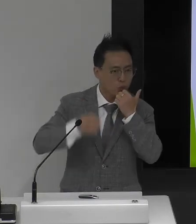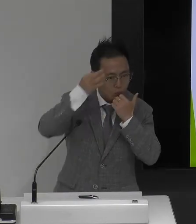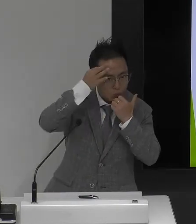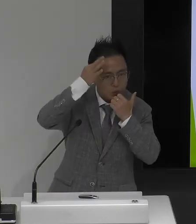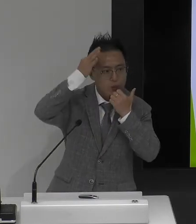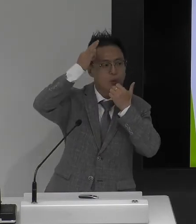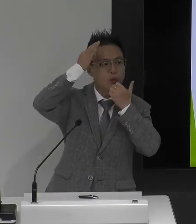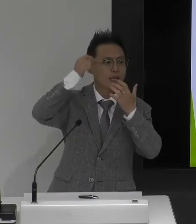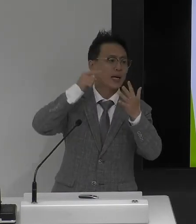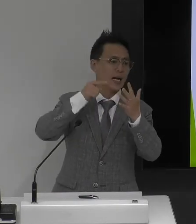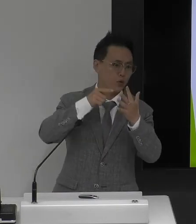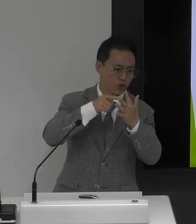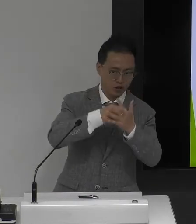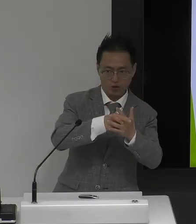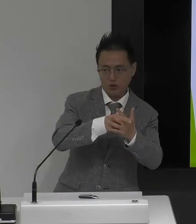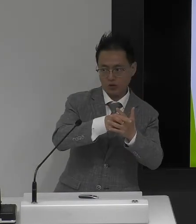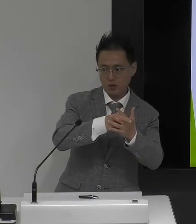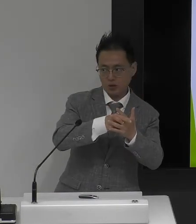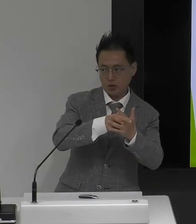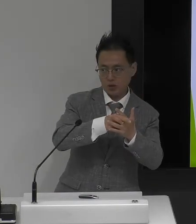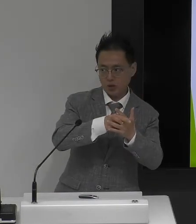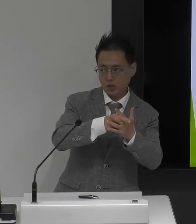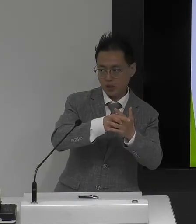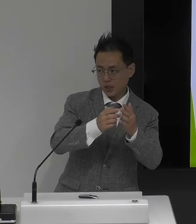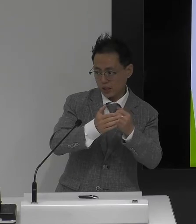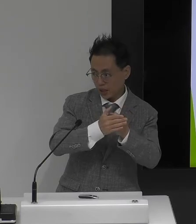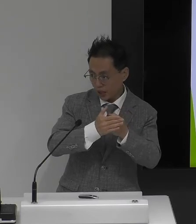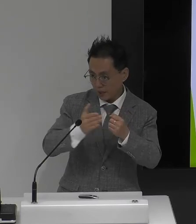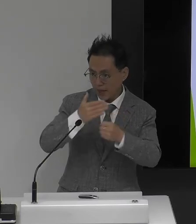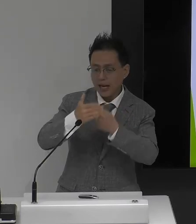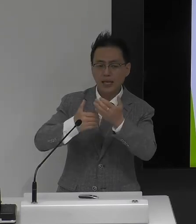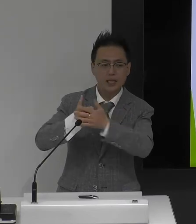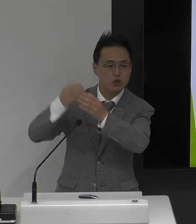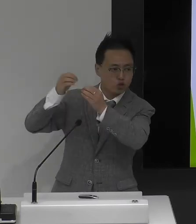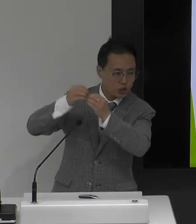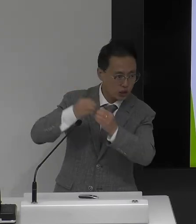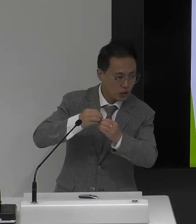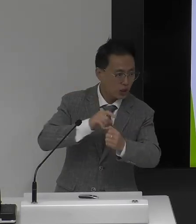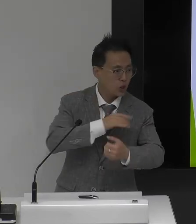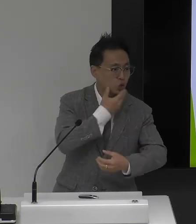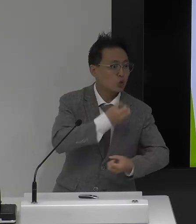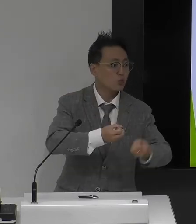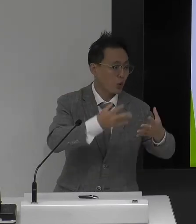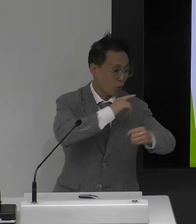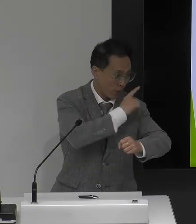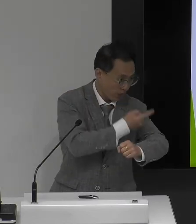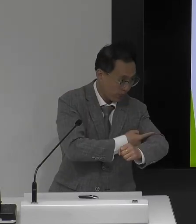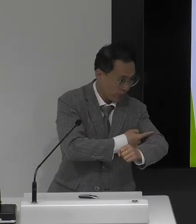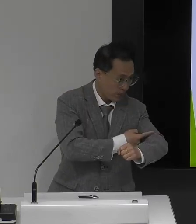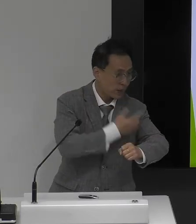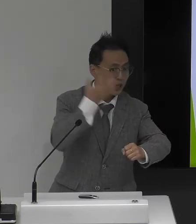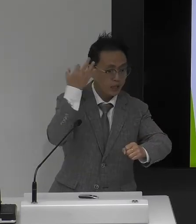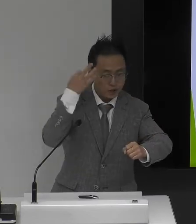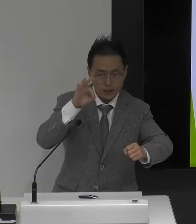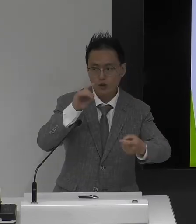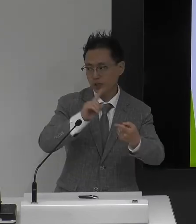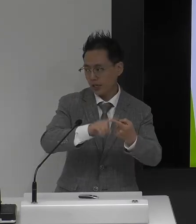이삭도 알고 있었던 거죠. 그렇기 때문에 하나님께서 주신 축복권 인정하는 것에